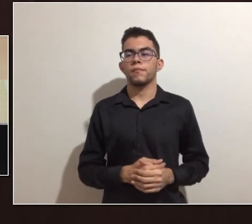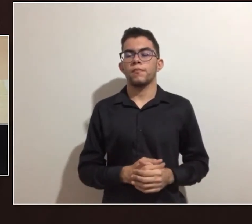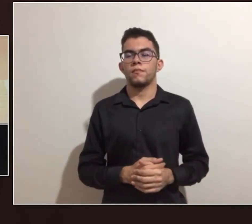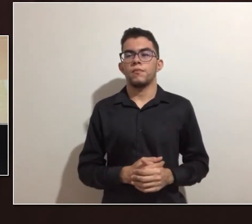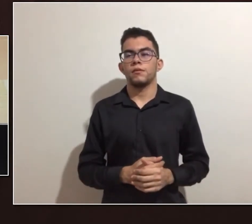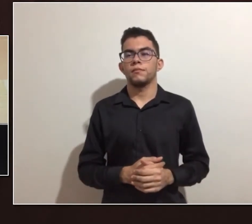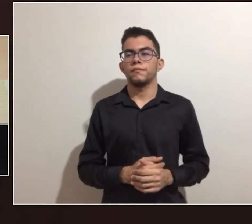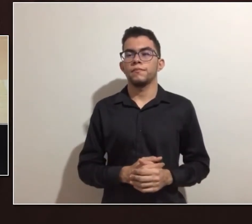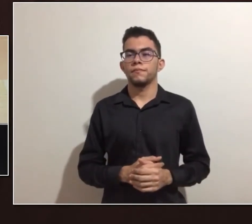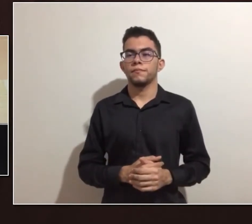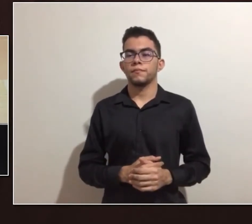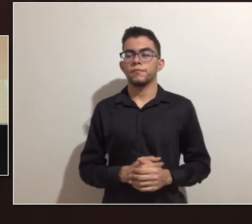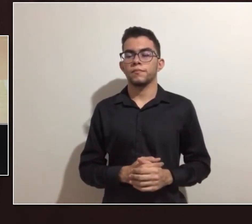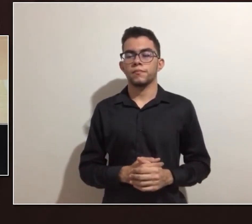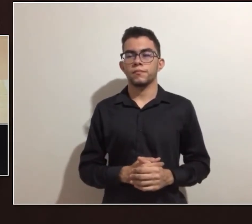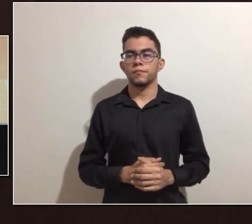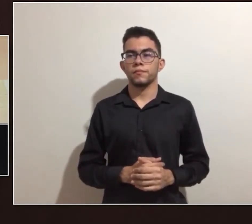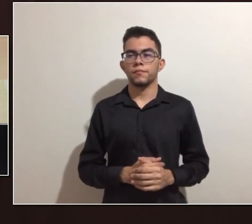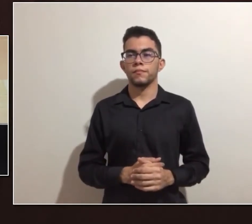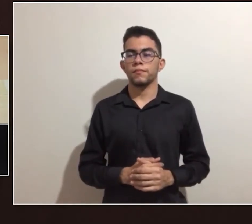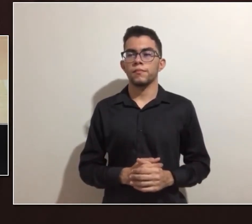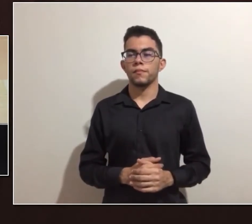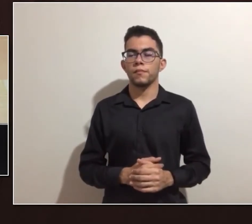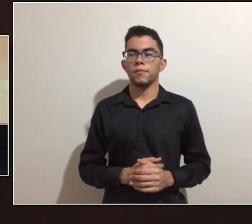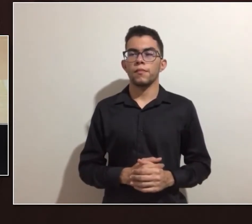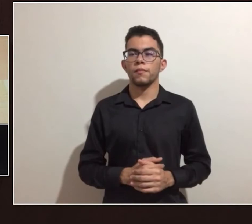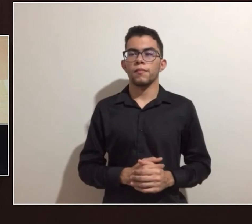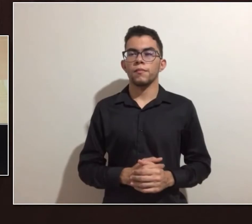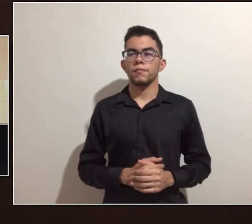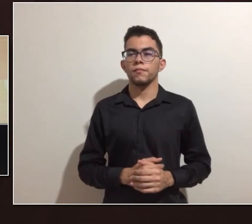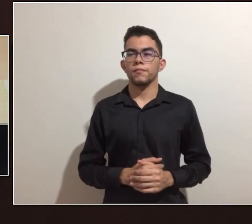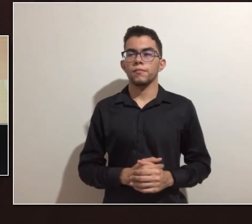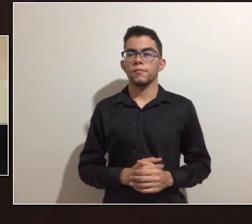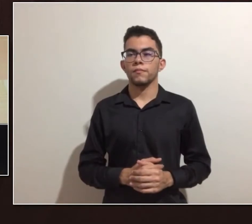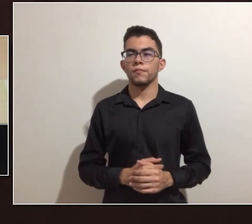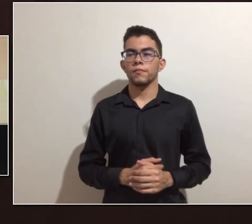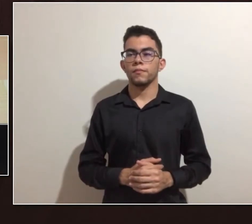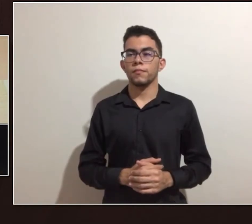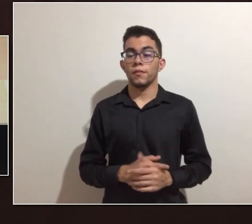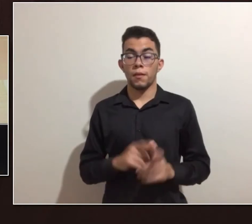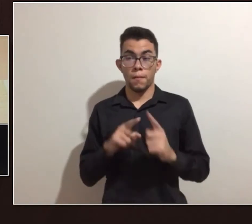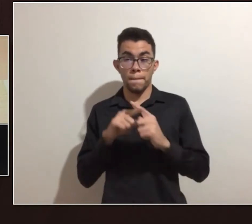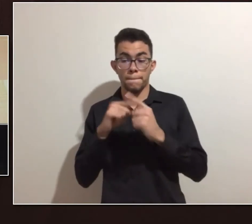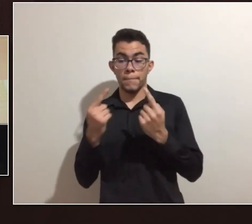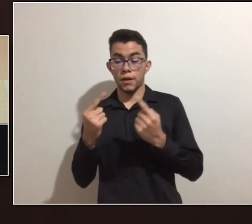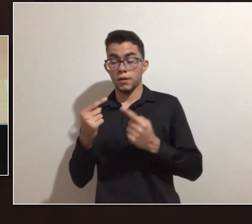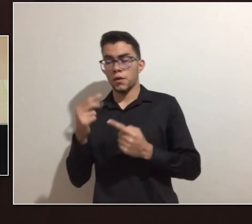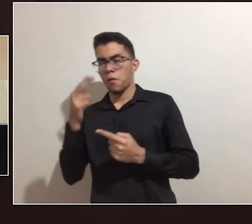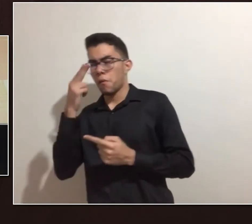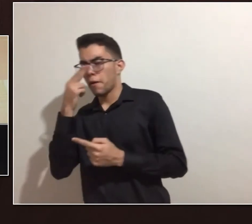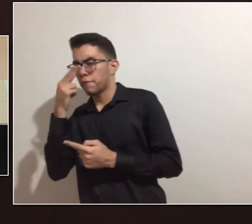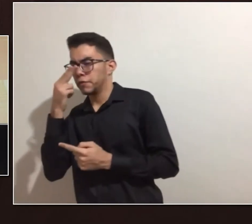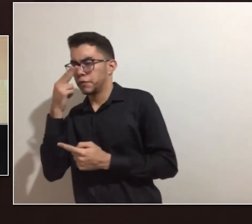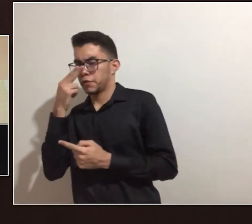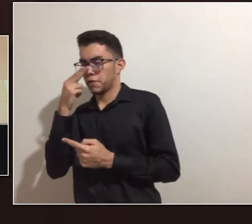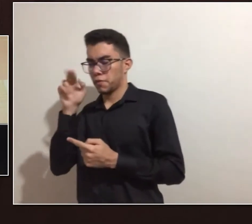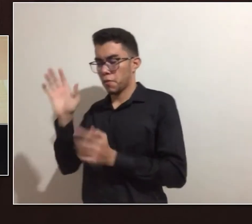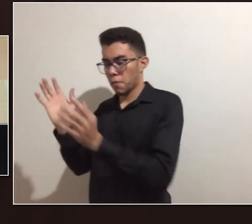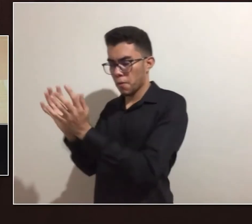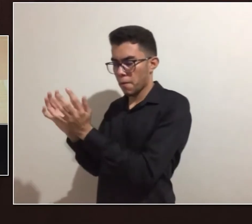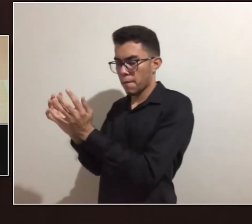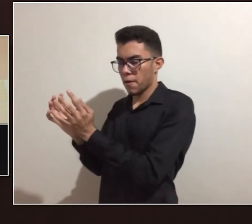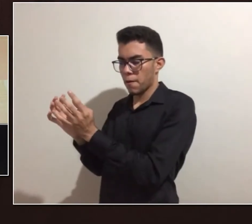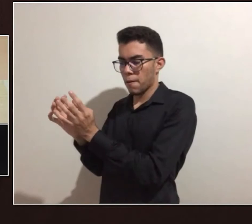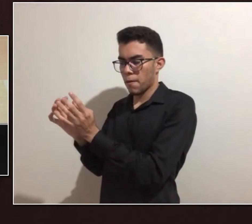Mas a fé já muda de figura, eu vou explicar. Qual então o motivo da